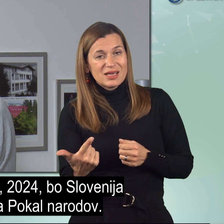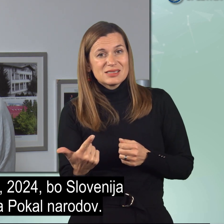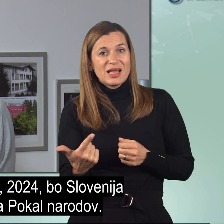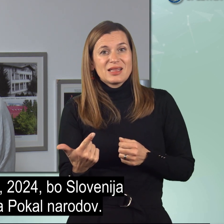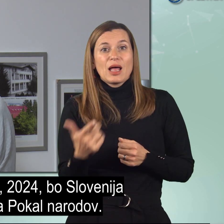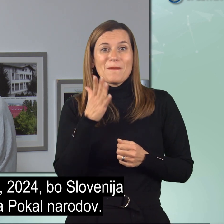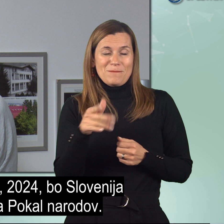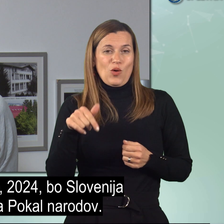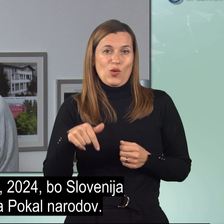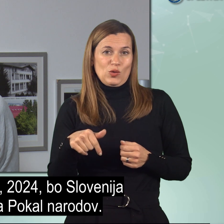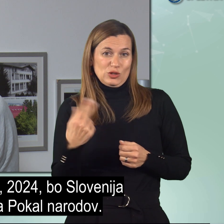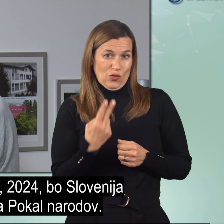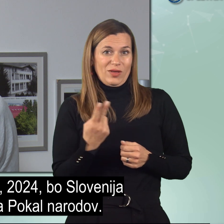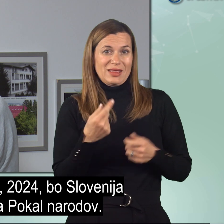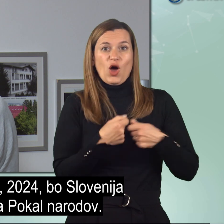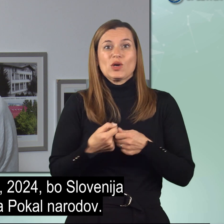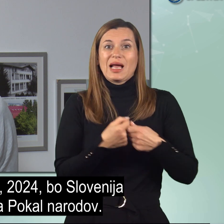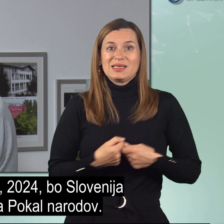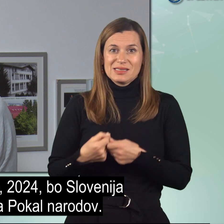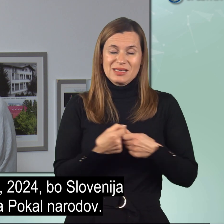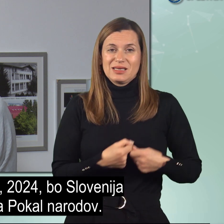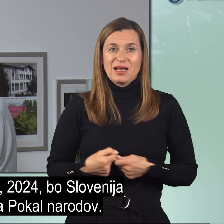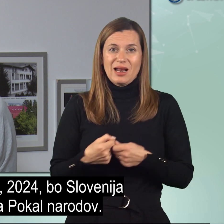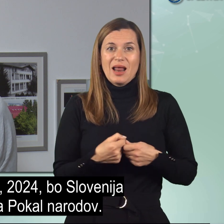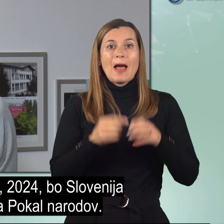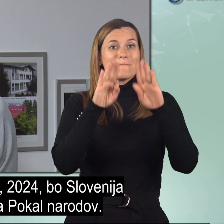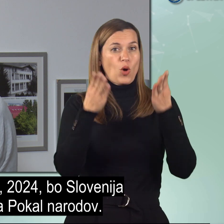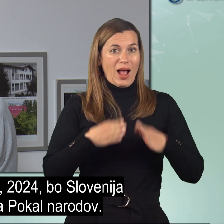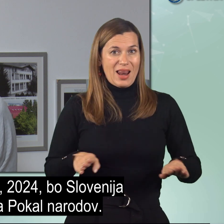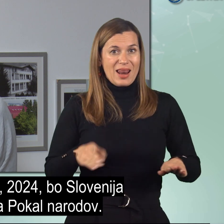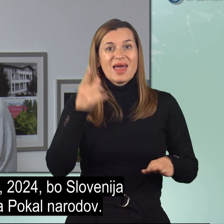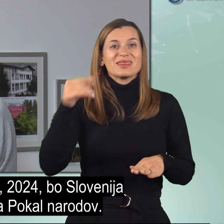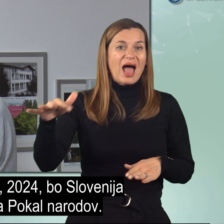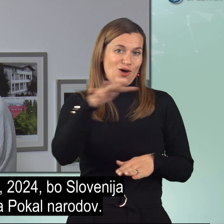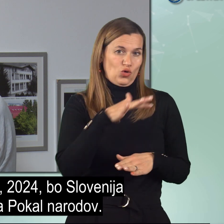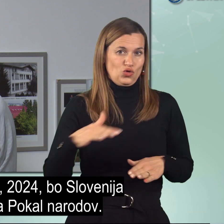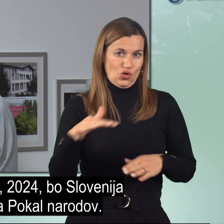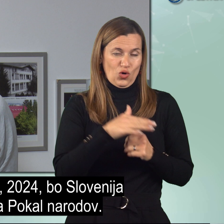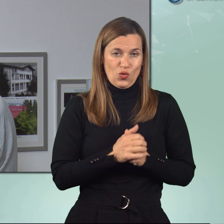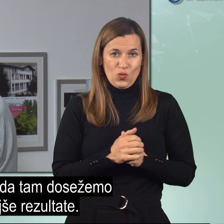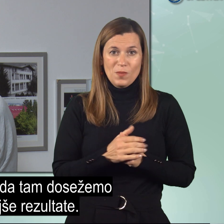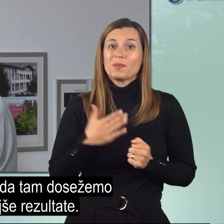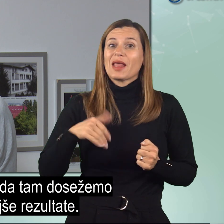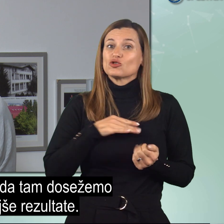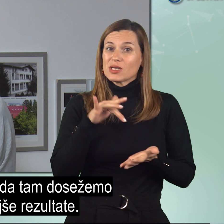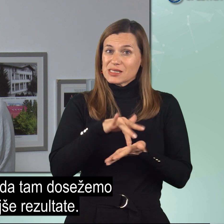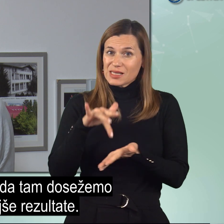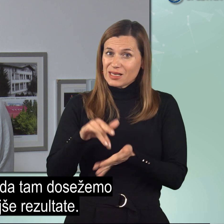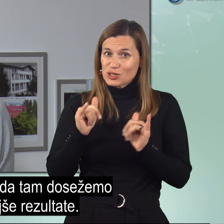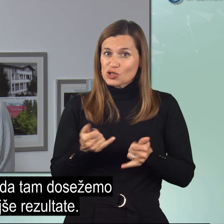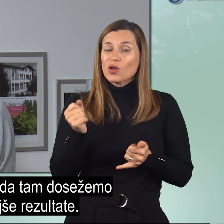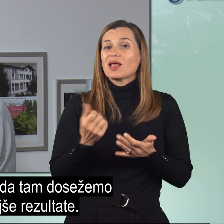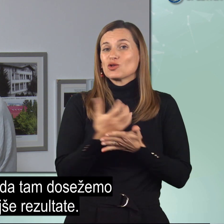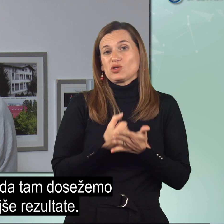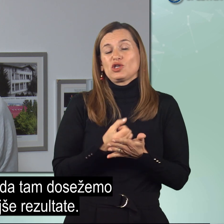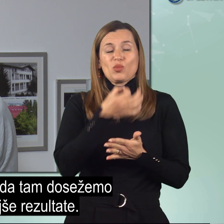2024, bo v Sloveniji organizirala Pokal narodov. Naši cilji so,